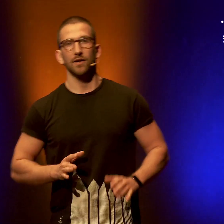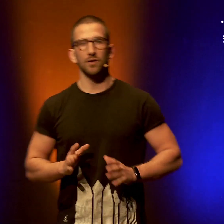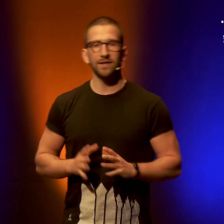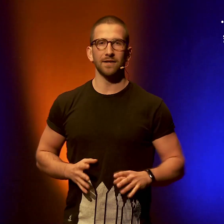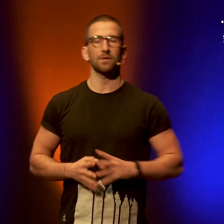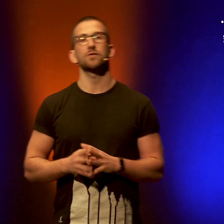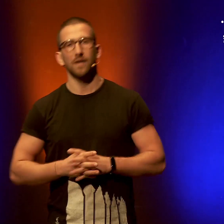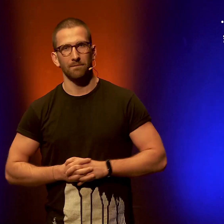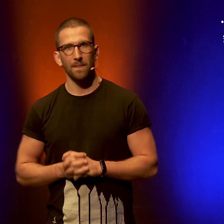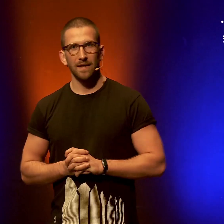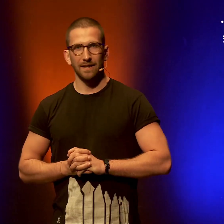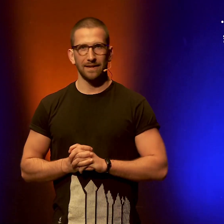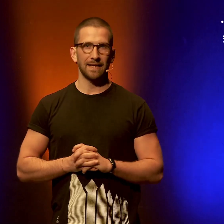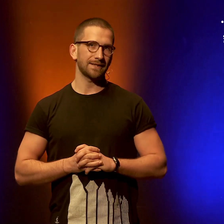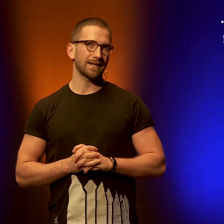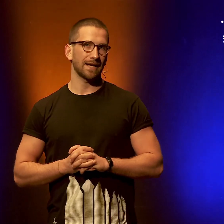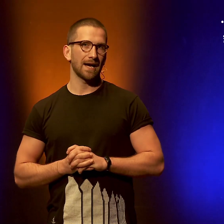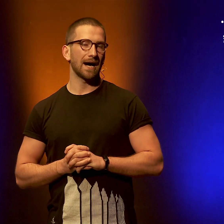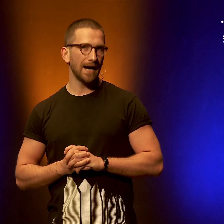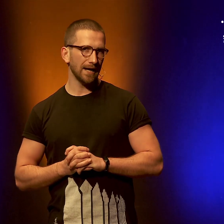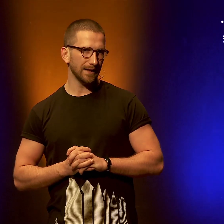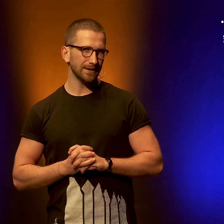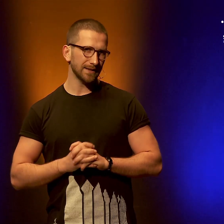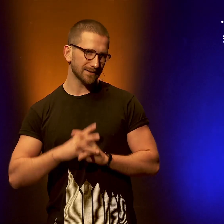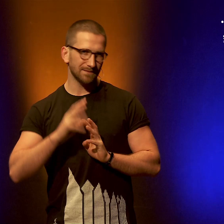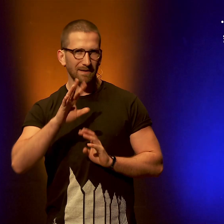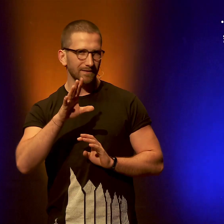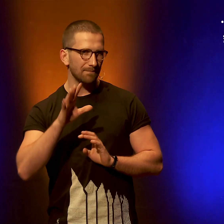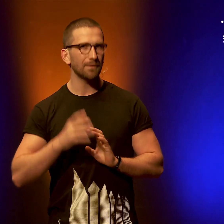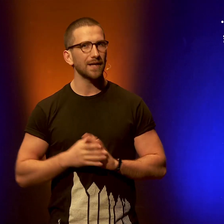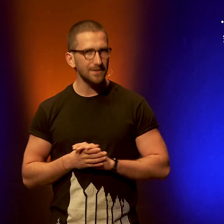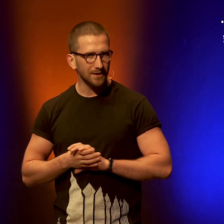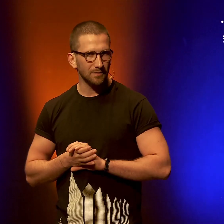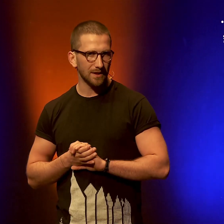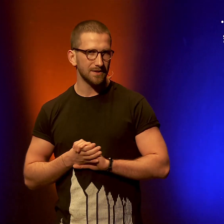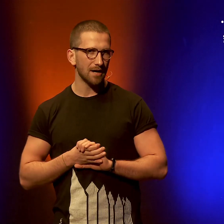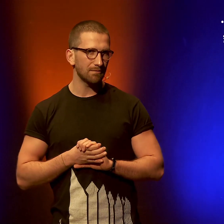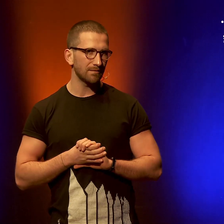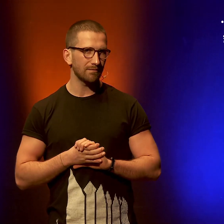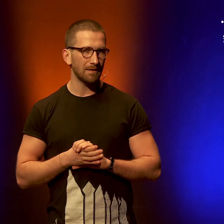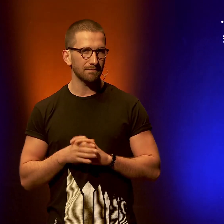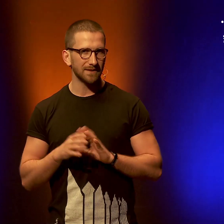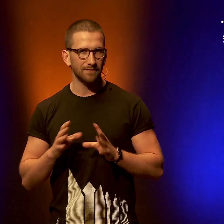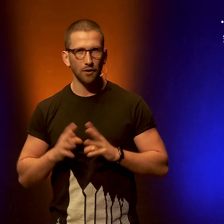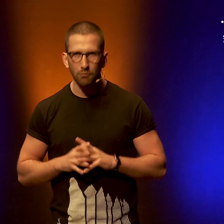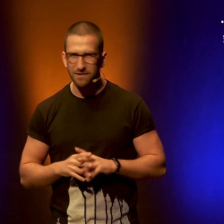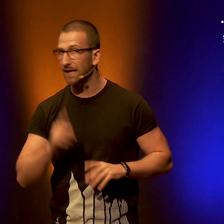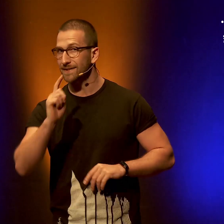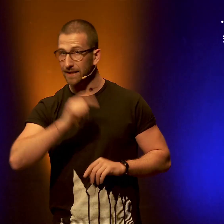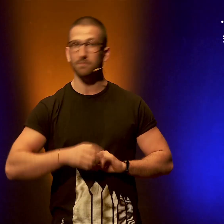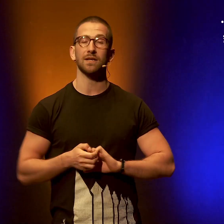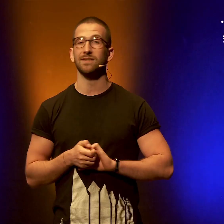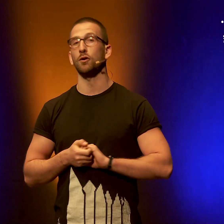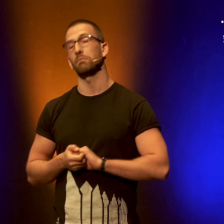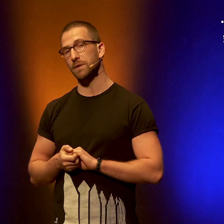Ha, to litera, której szukam. Na literę H jest pewne pojęcie, które chciałbym wam za chwilę omówić,